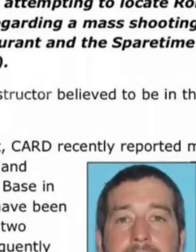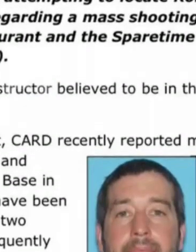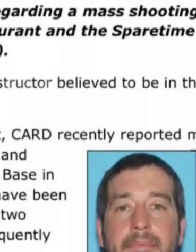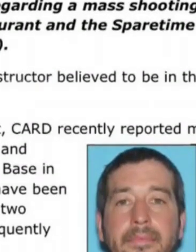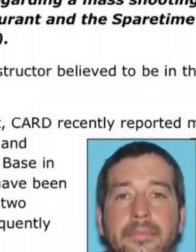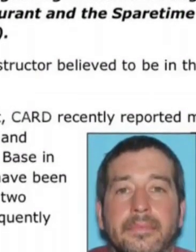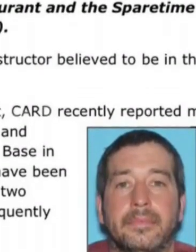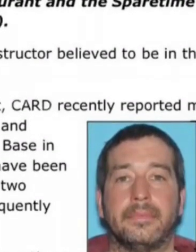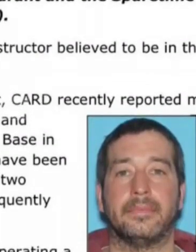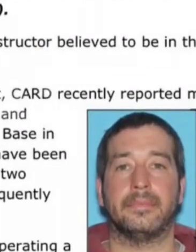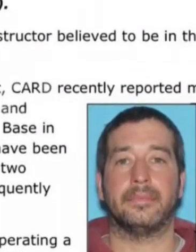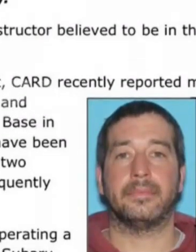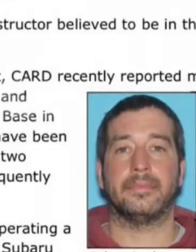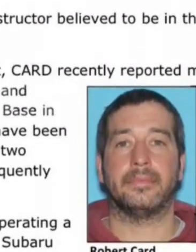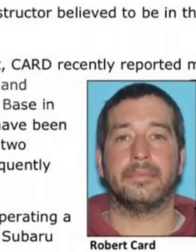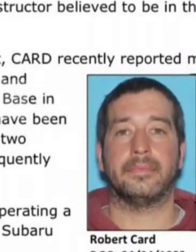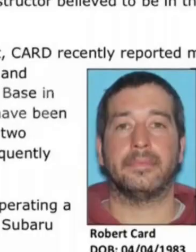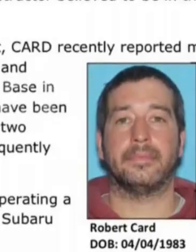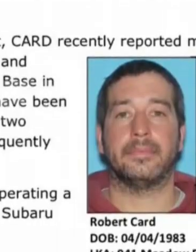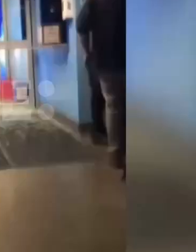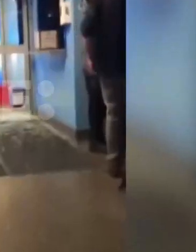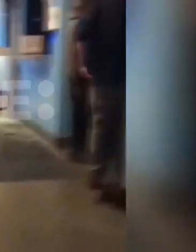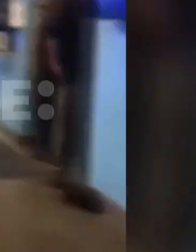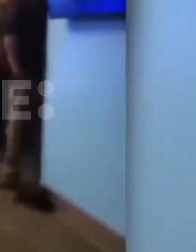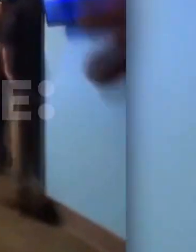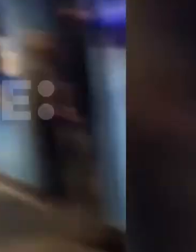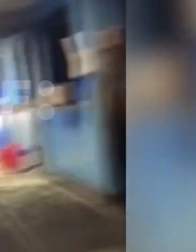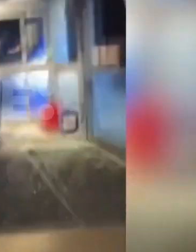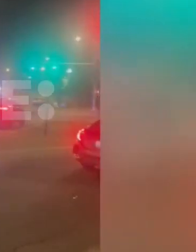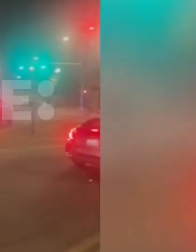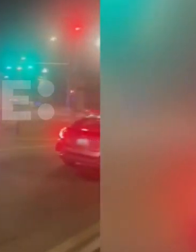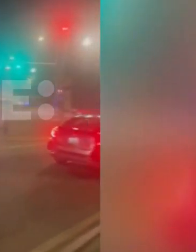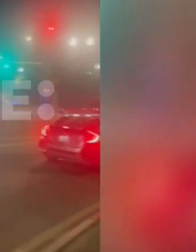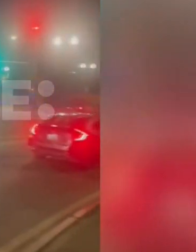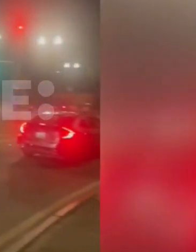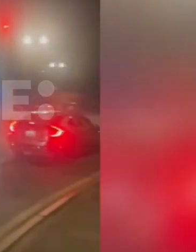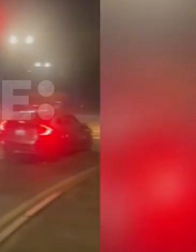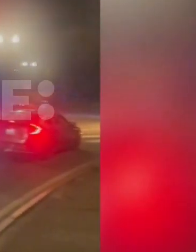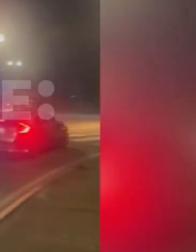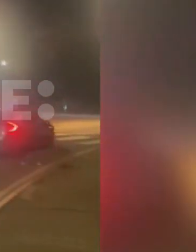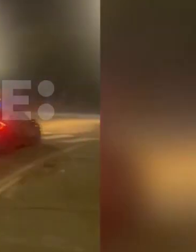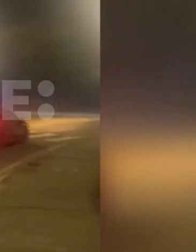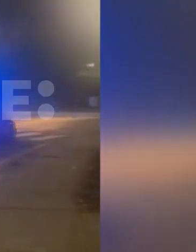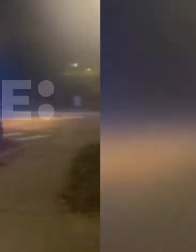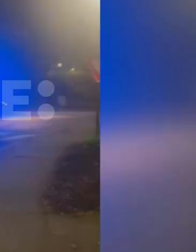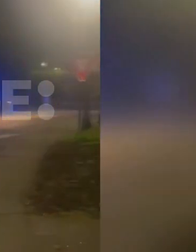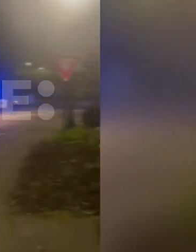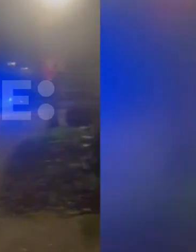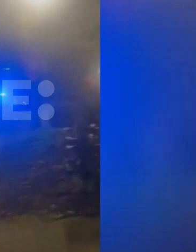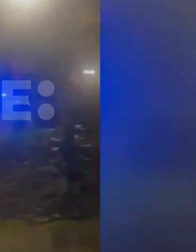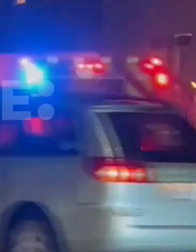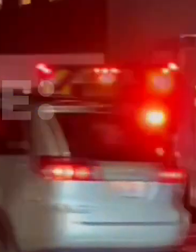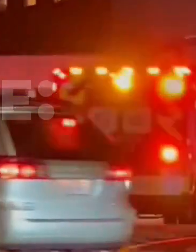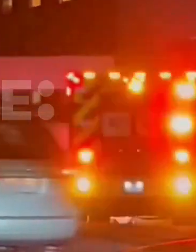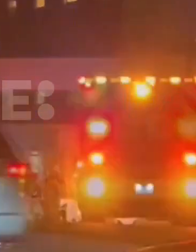o corpo de Robert Card o principal suspeito do tiroteio que matou 18 pessoas e deixou 13 feridos na